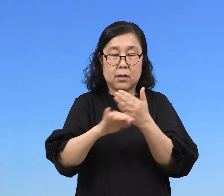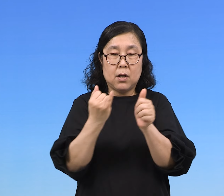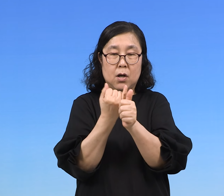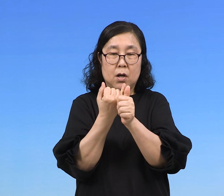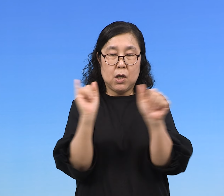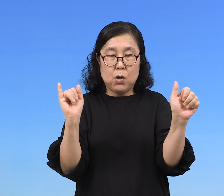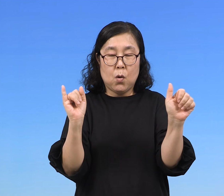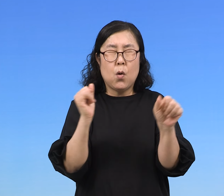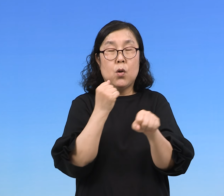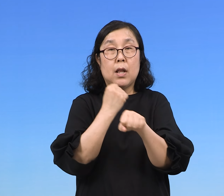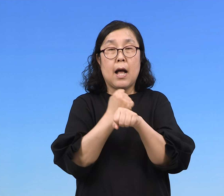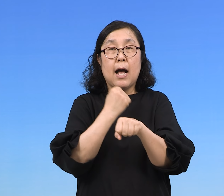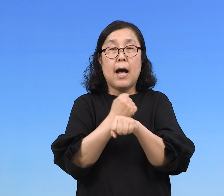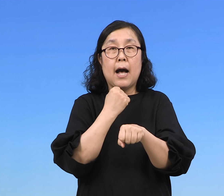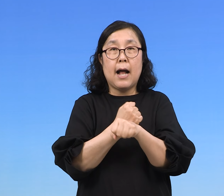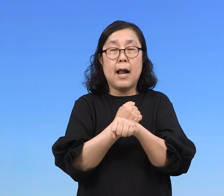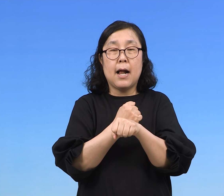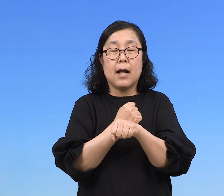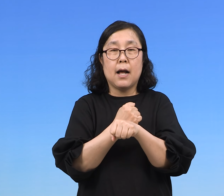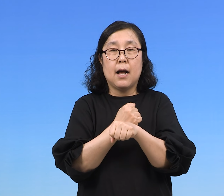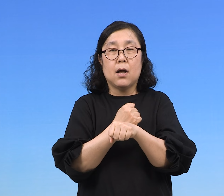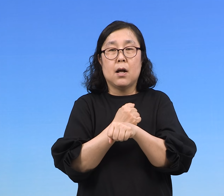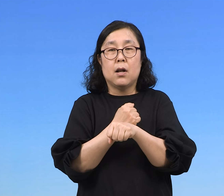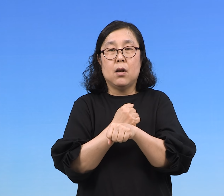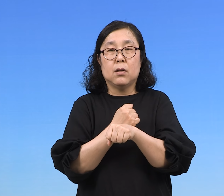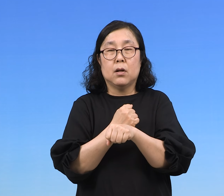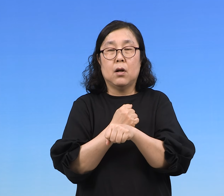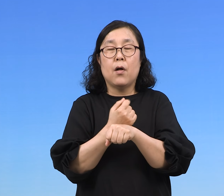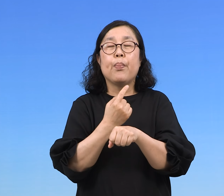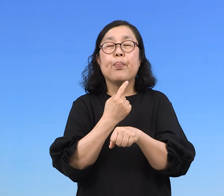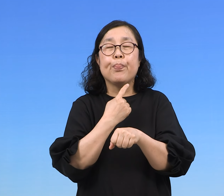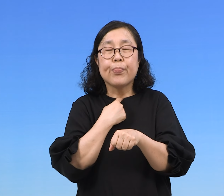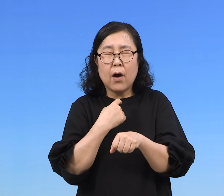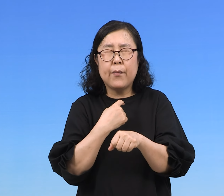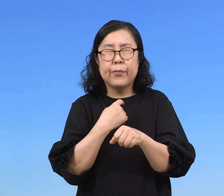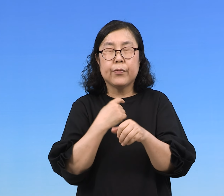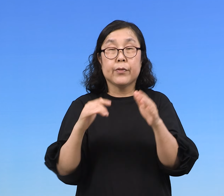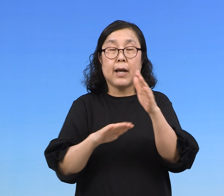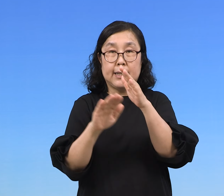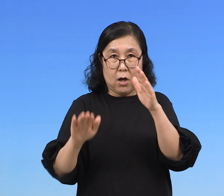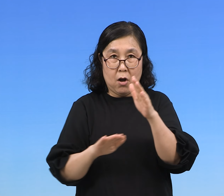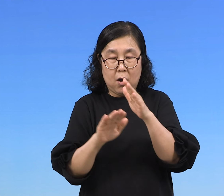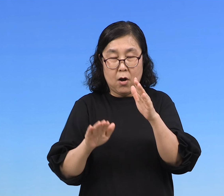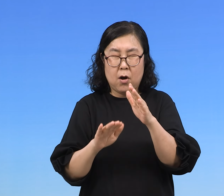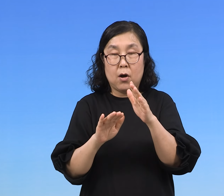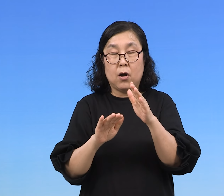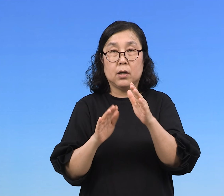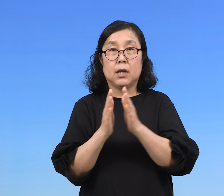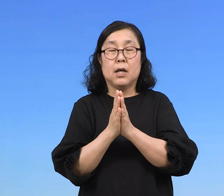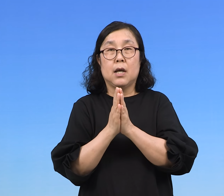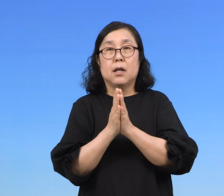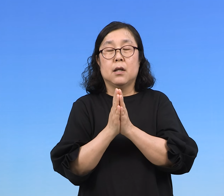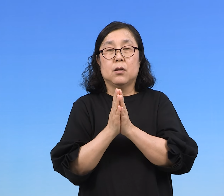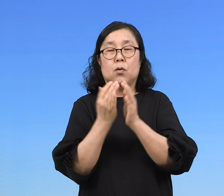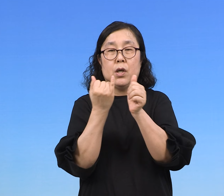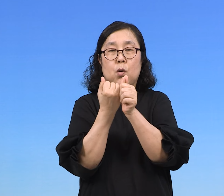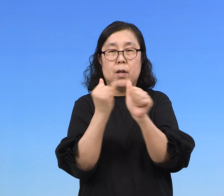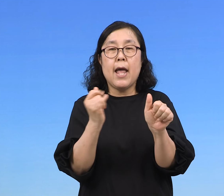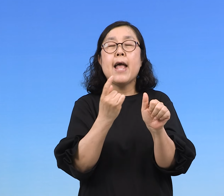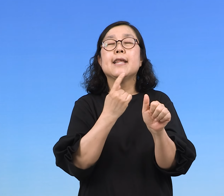이혼하려는 가정은 뭐 다 합치면 수백 가정이 넘을걸요. 제가 아는 것만. 이혼했던 가정도 특별 새벽